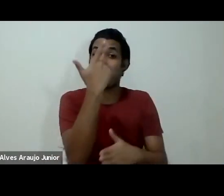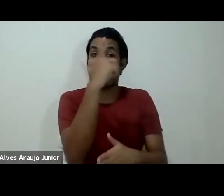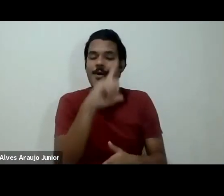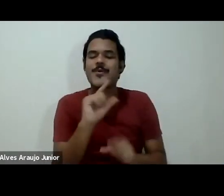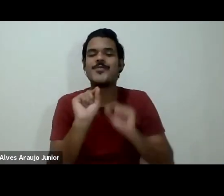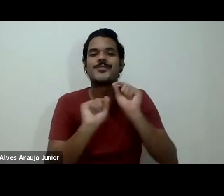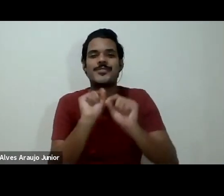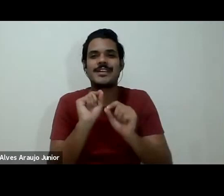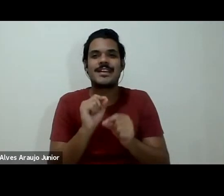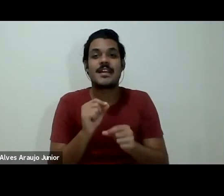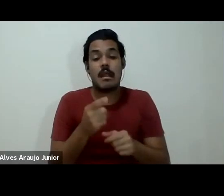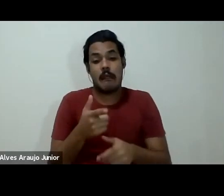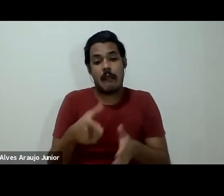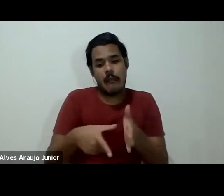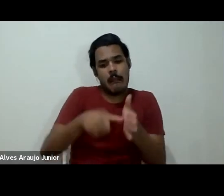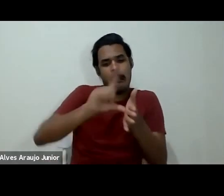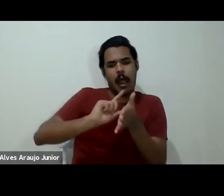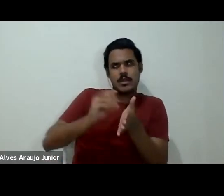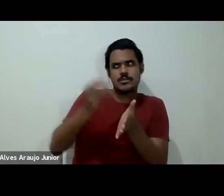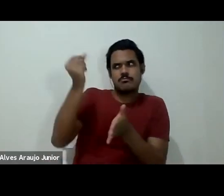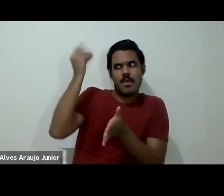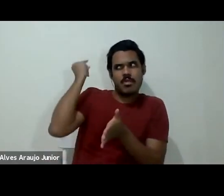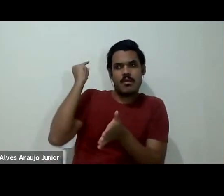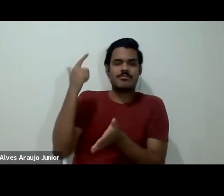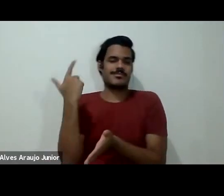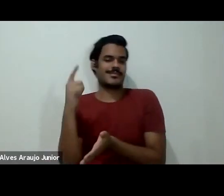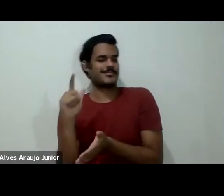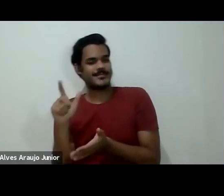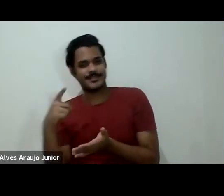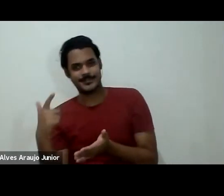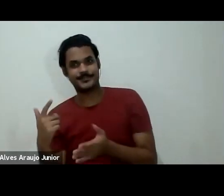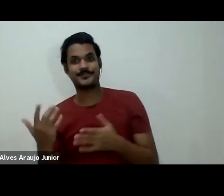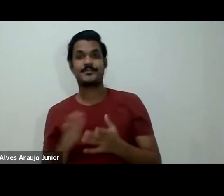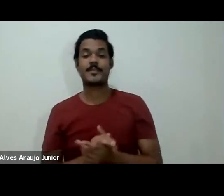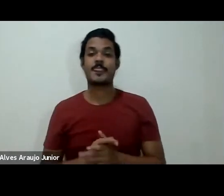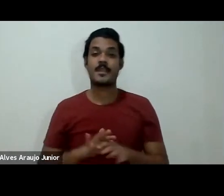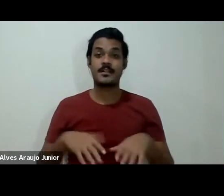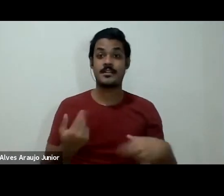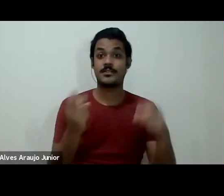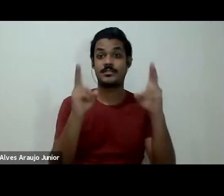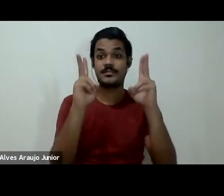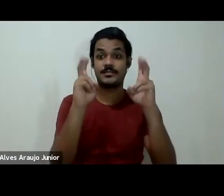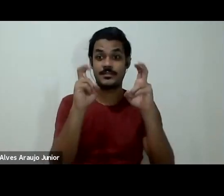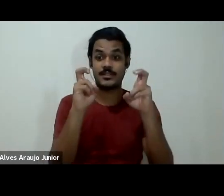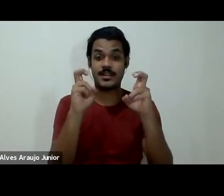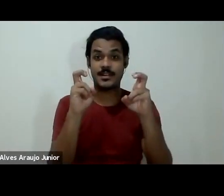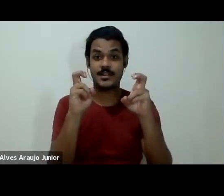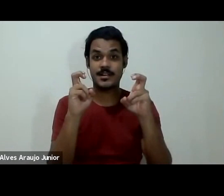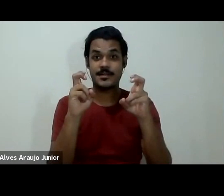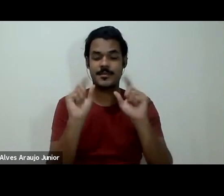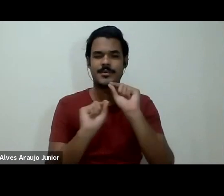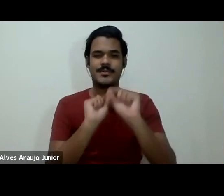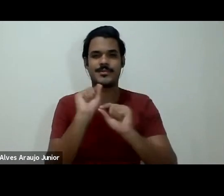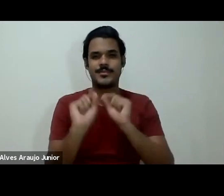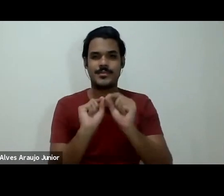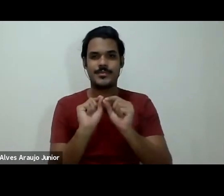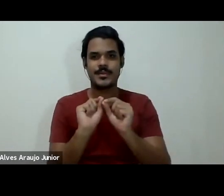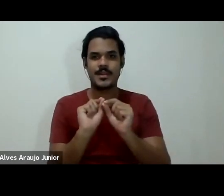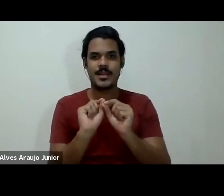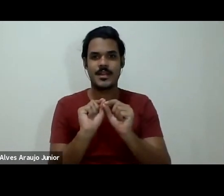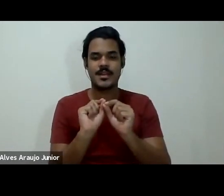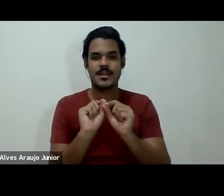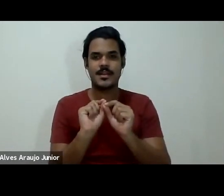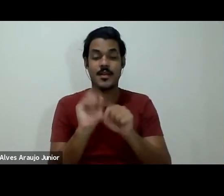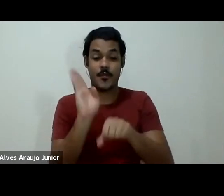se mostrava assim. A outra diz respeito à temática que esse documentário traz.